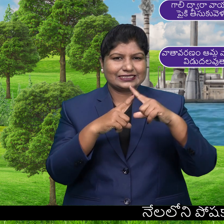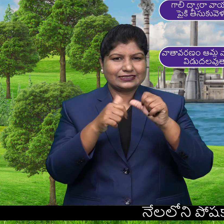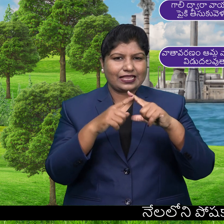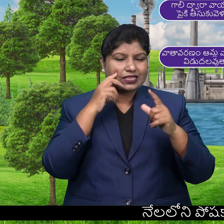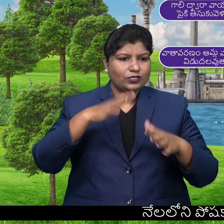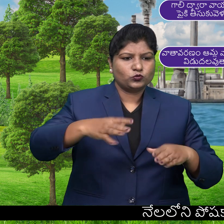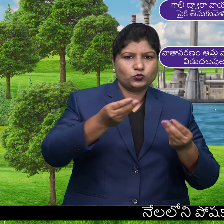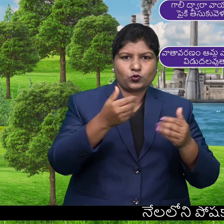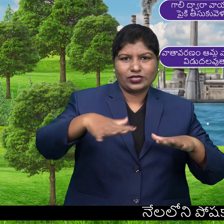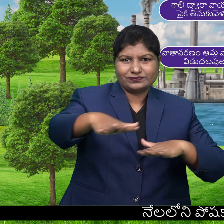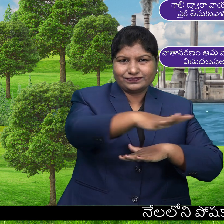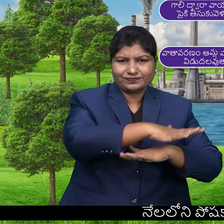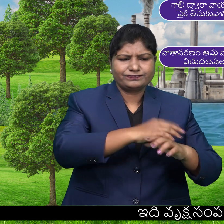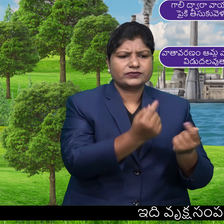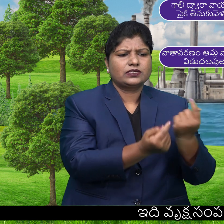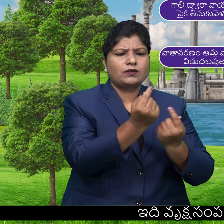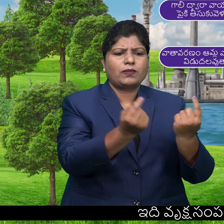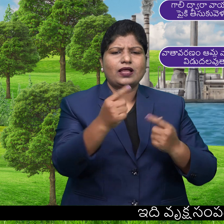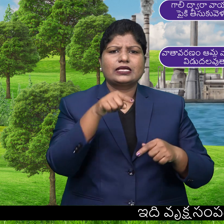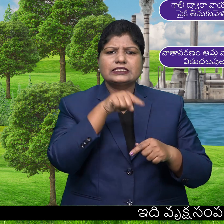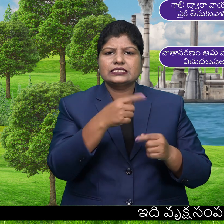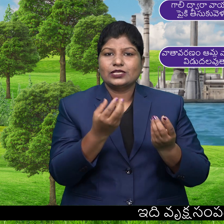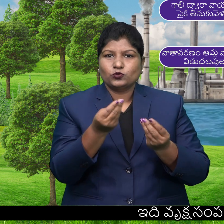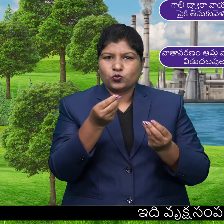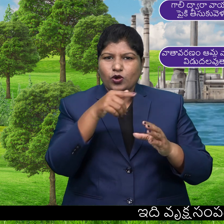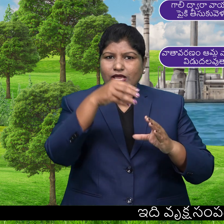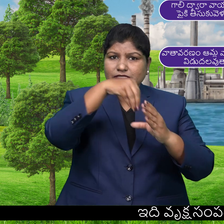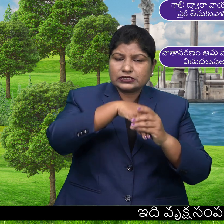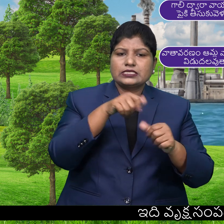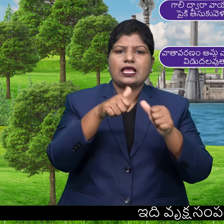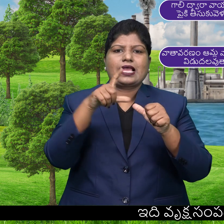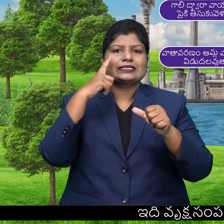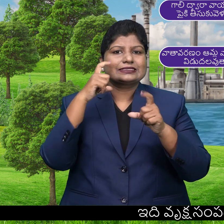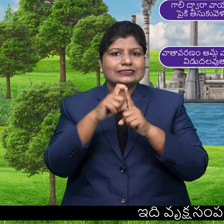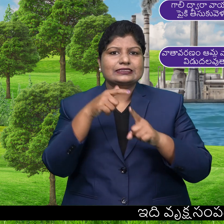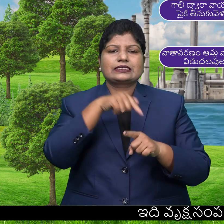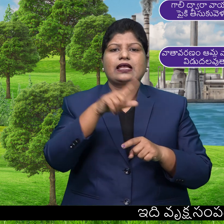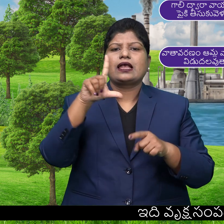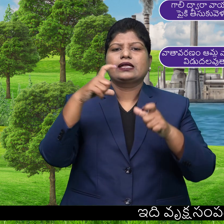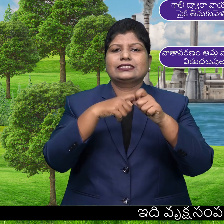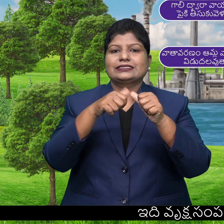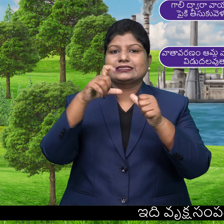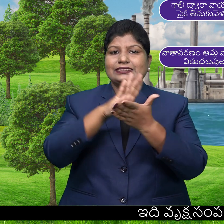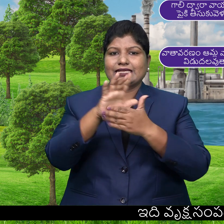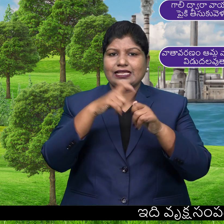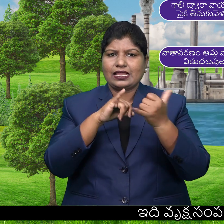నేలలోని పోషకాలను కోల్పోవడం వలన ఇది వృక్ష సంపదను ప్రభావితం చేస్తుంది.